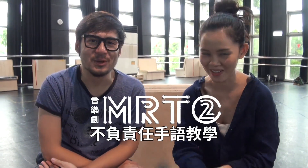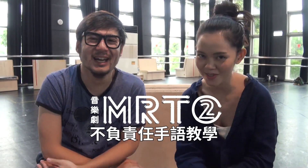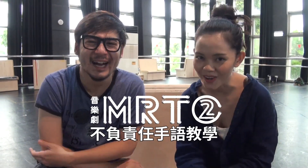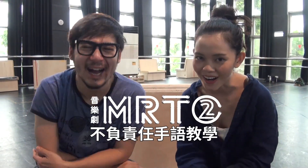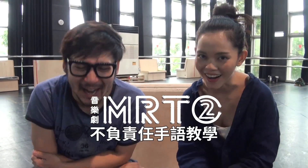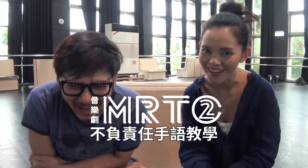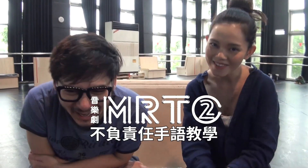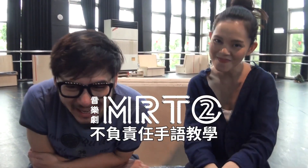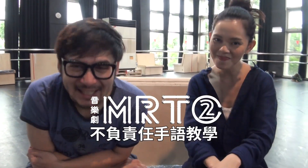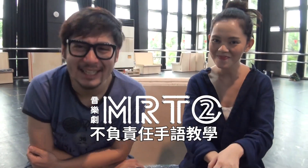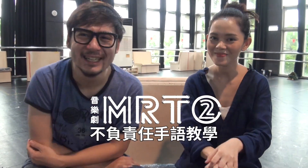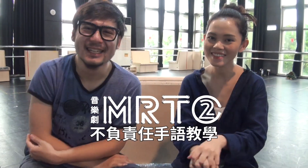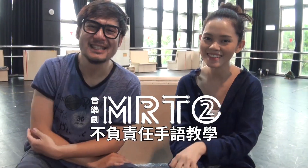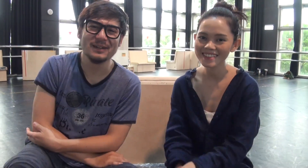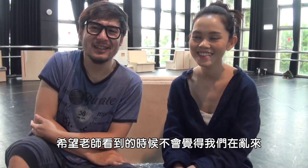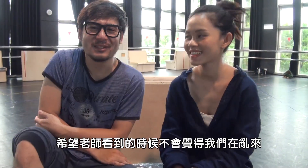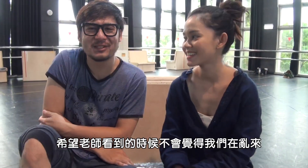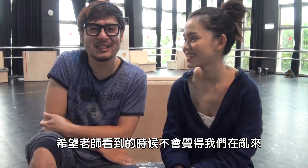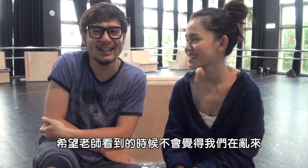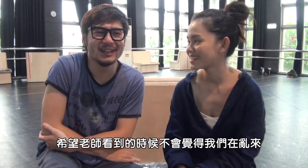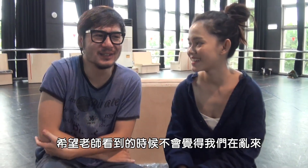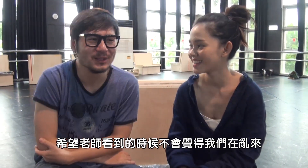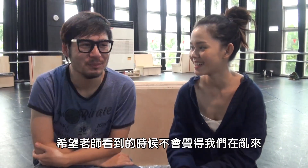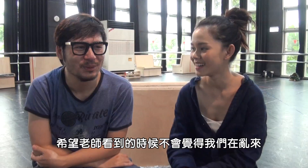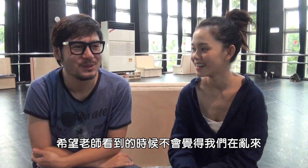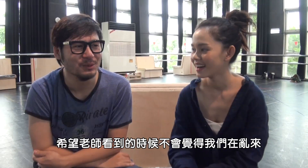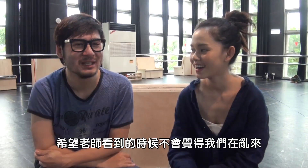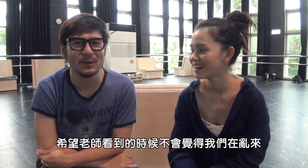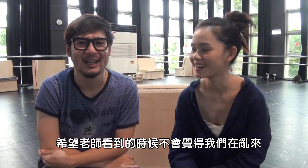错。 希望老师看到的时候不会觉得我们在乱来。